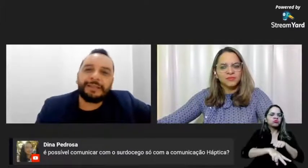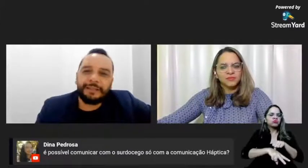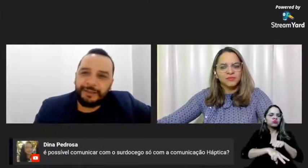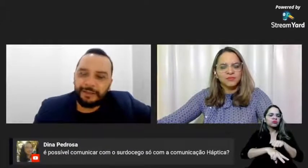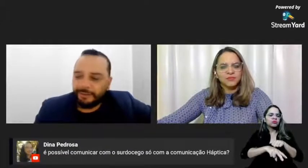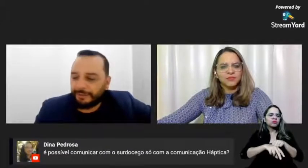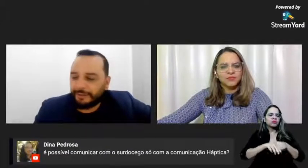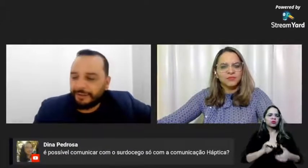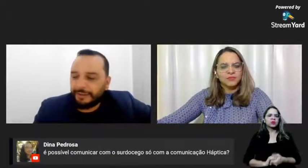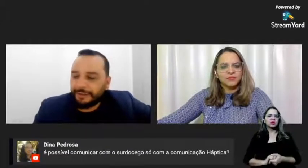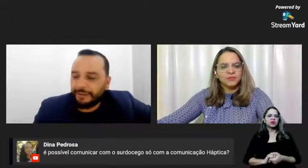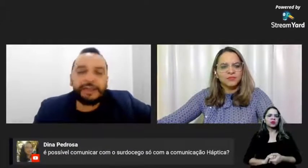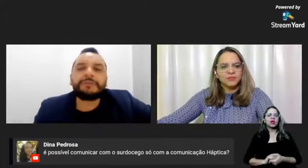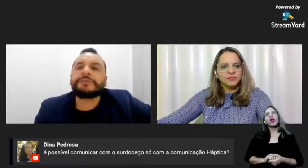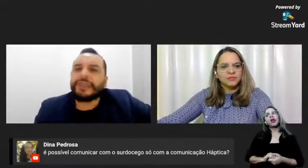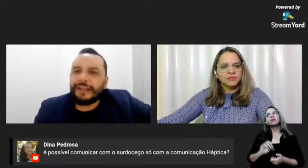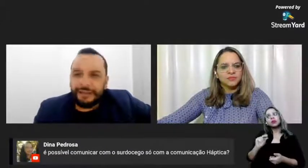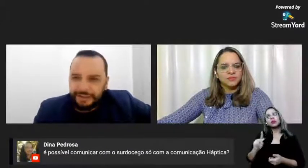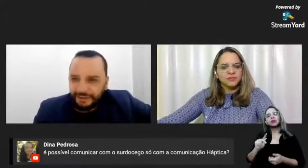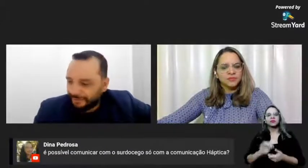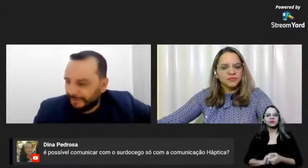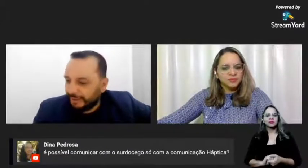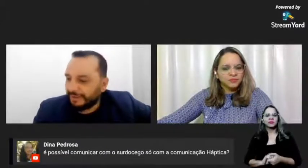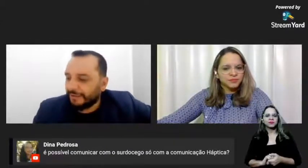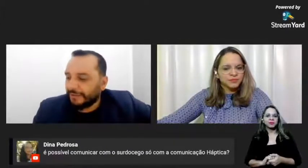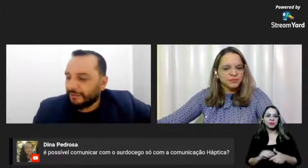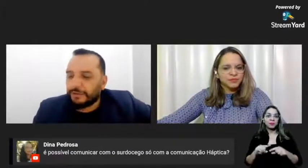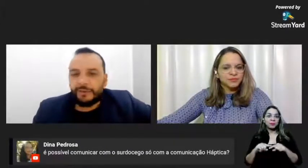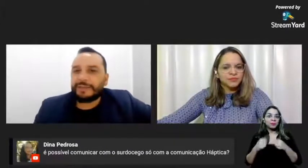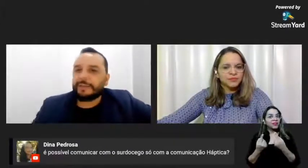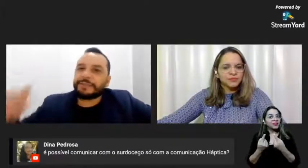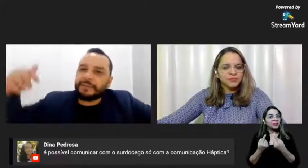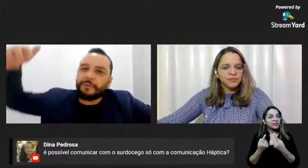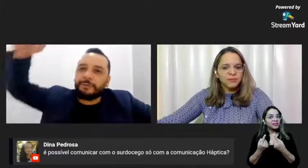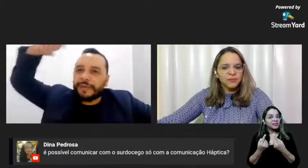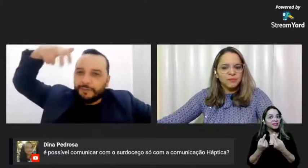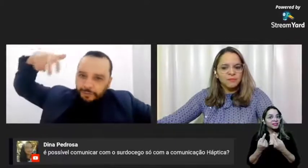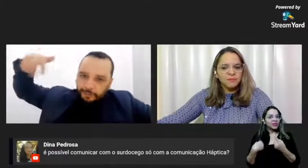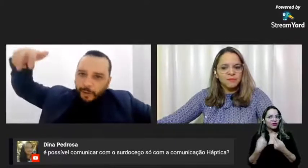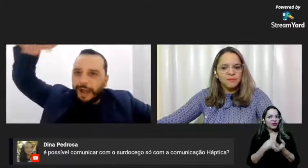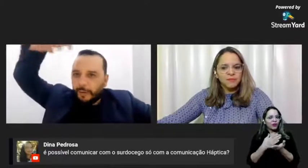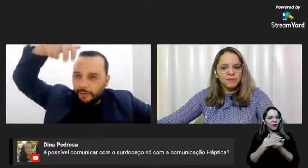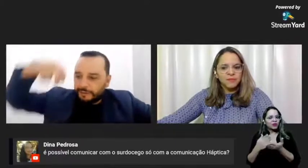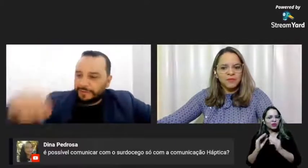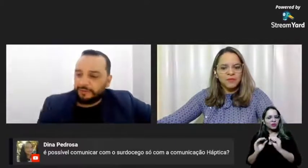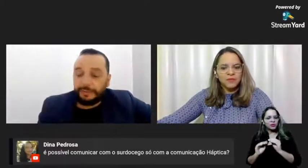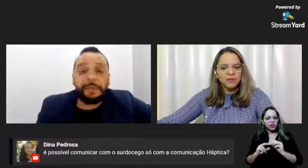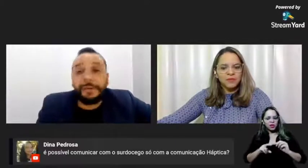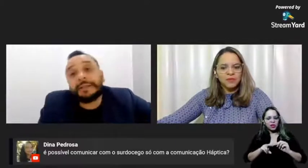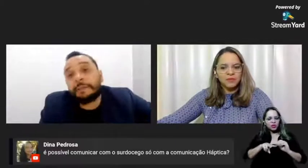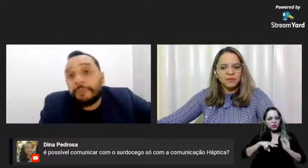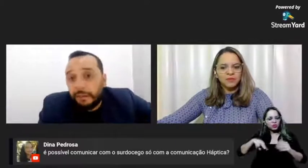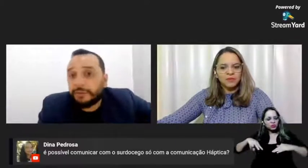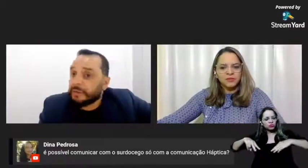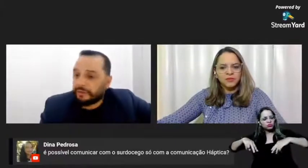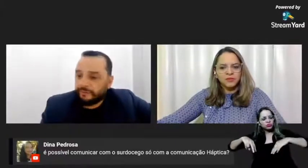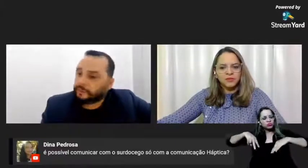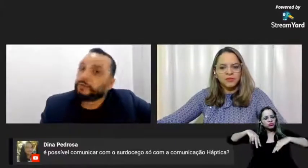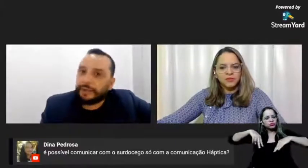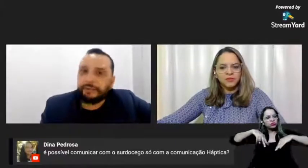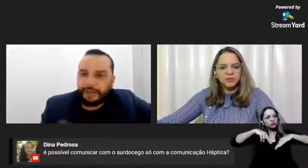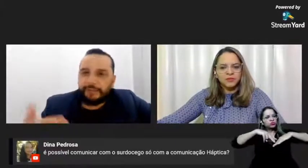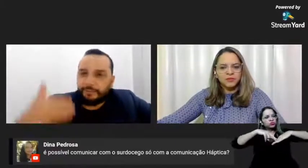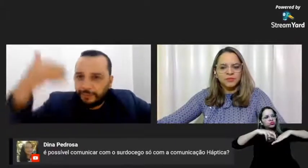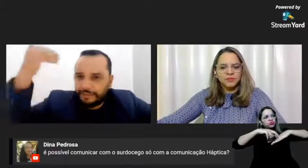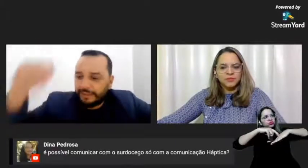me leva nisso então. Só que não tinha nada disso, né? Nós começamos a subir o toboágua, ele percebeu que nós